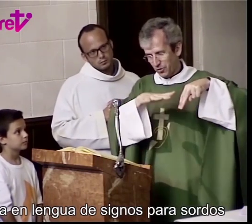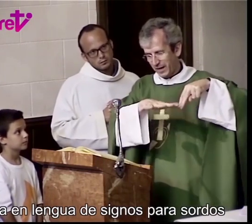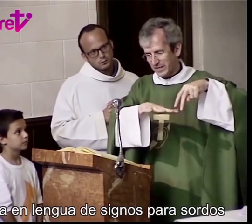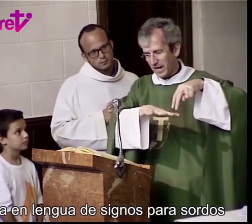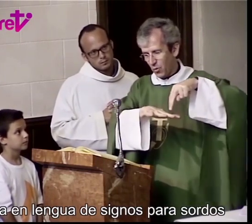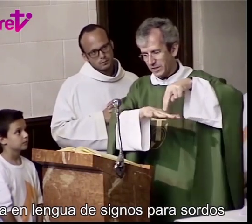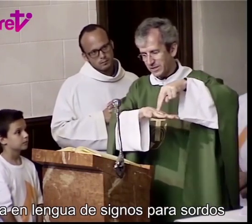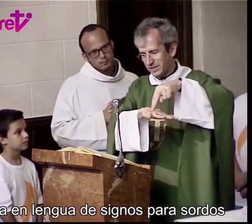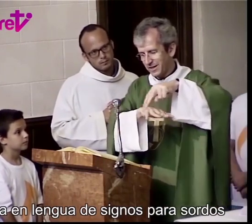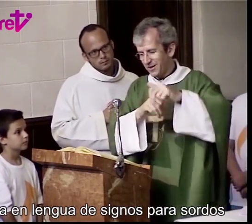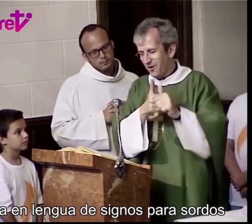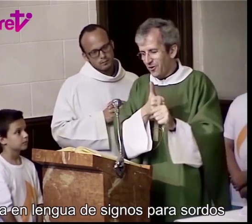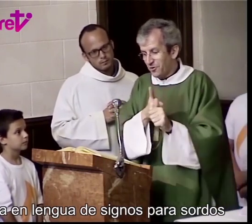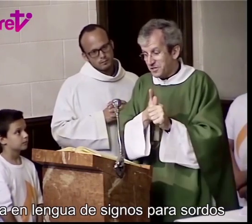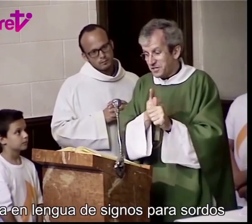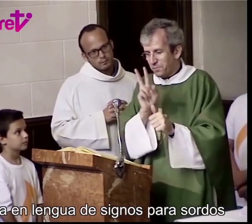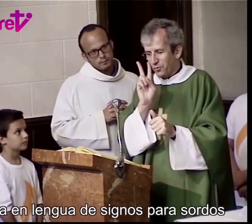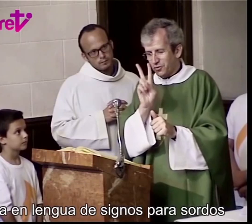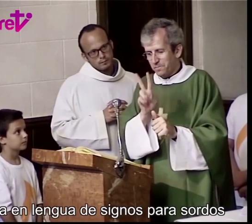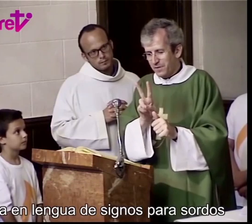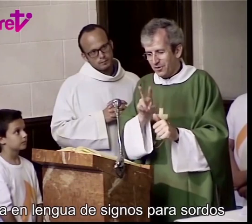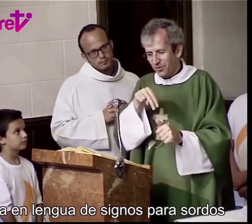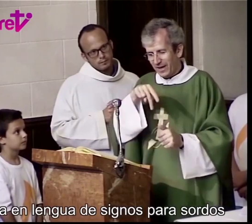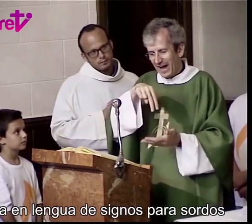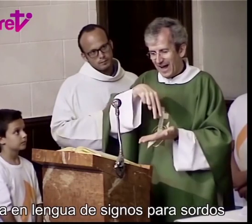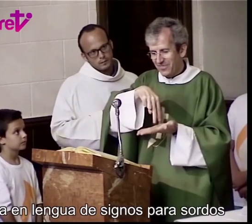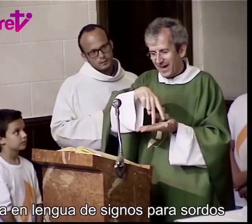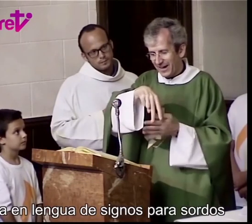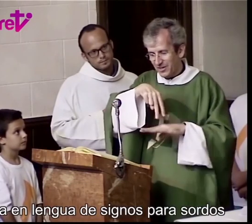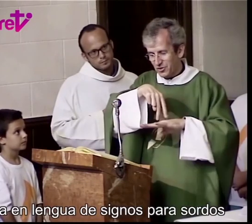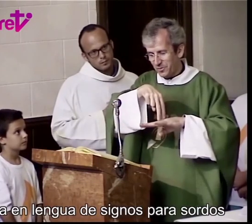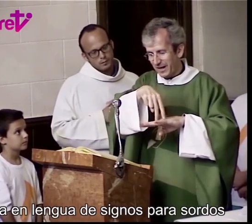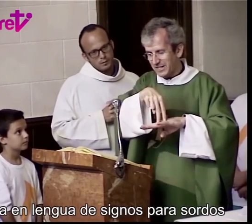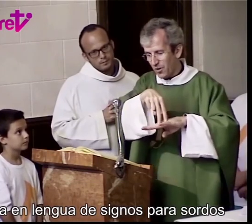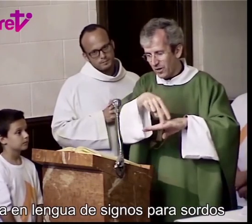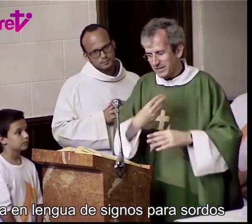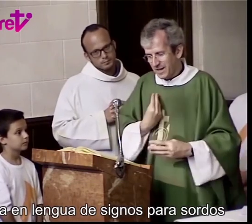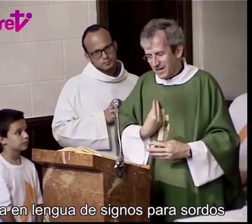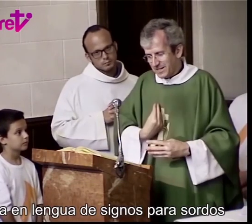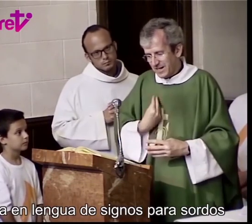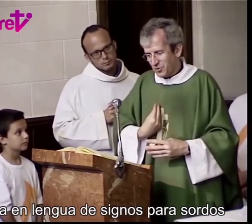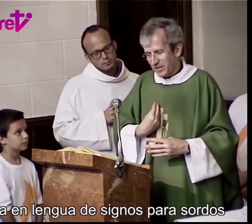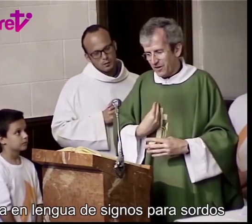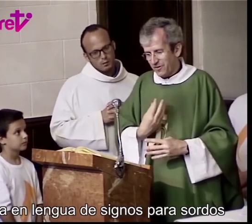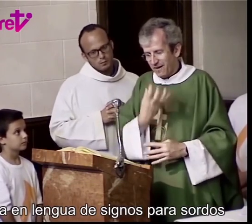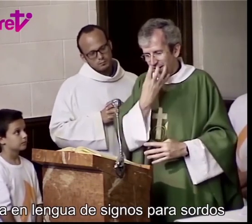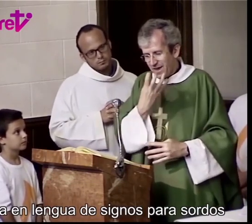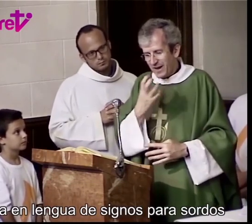las aguas. Los discípulos, viéndole andar sobre las aguas, se asustaron y